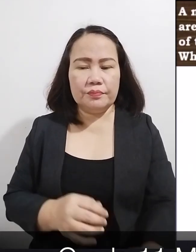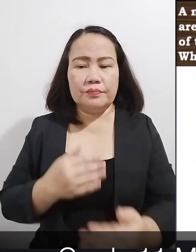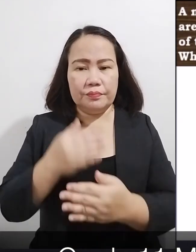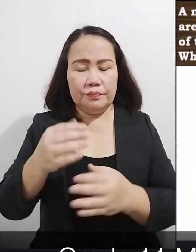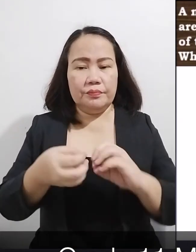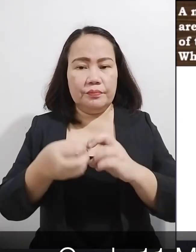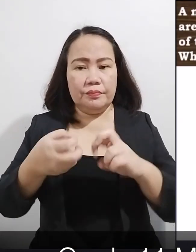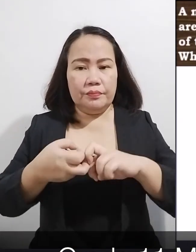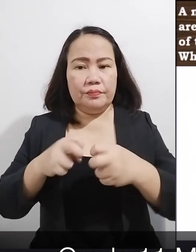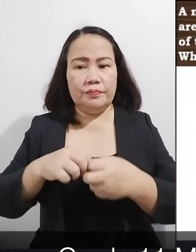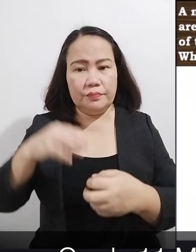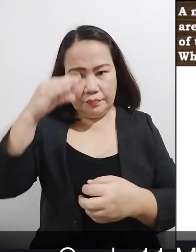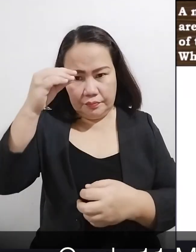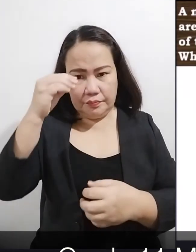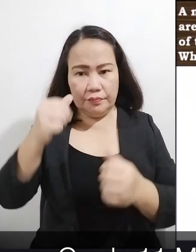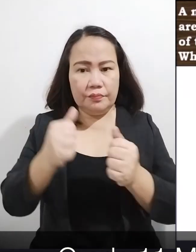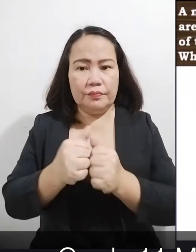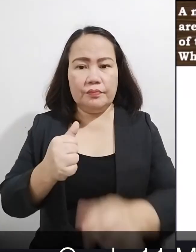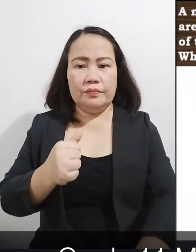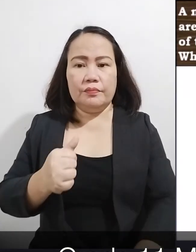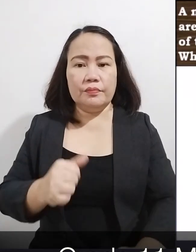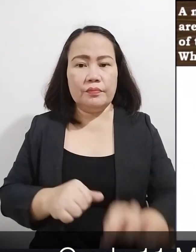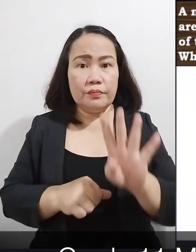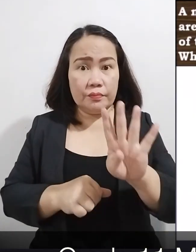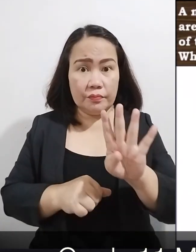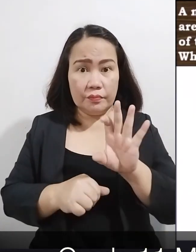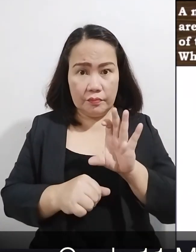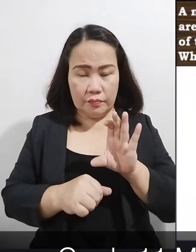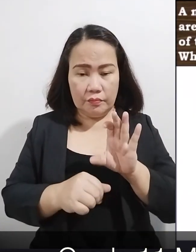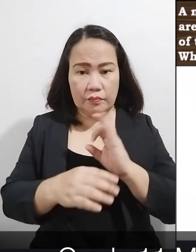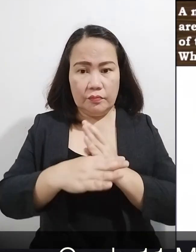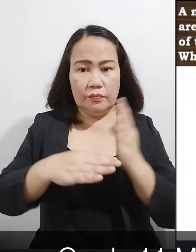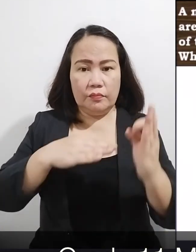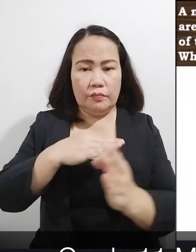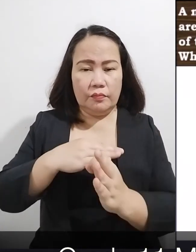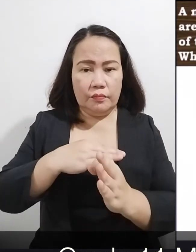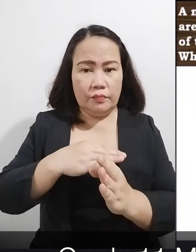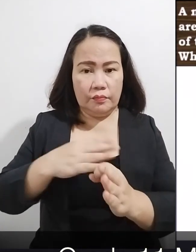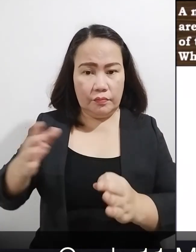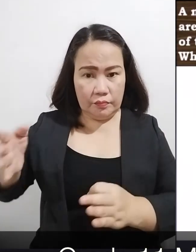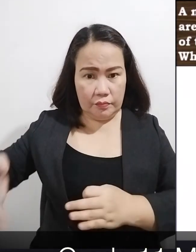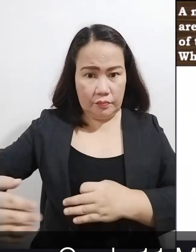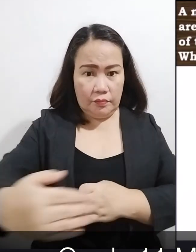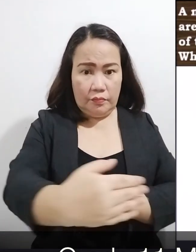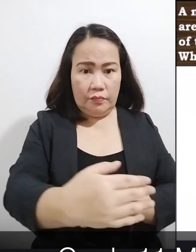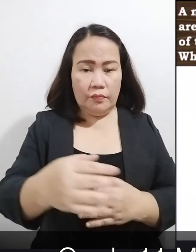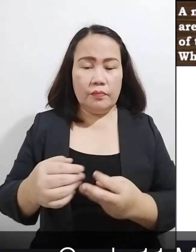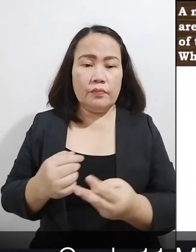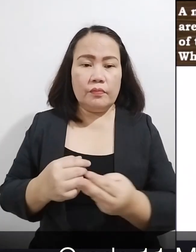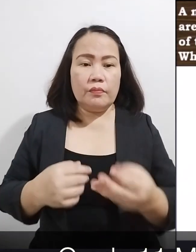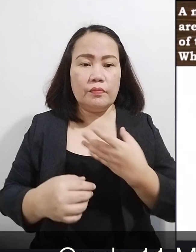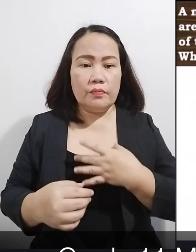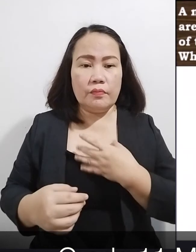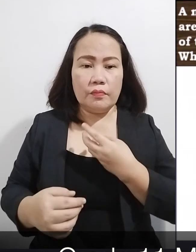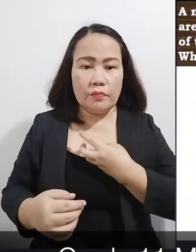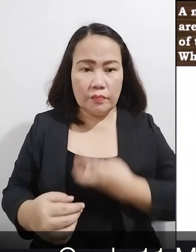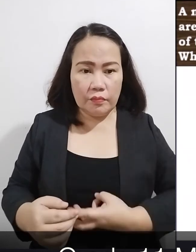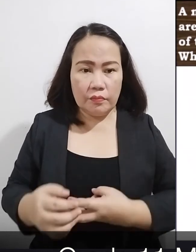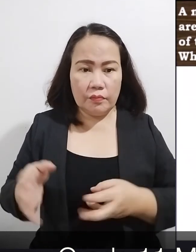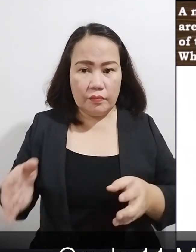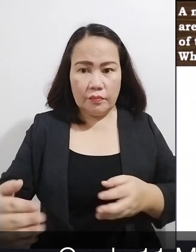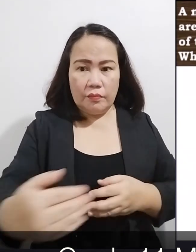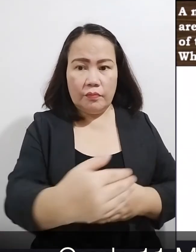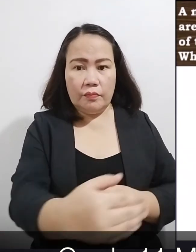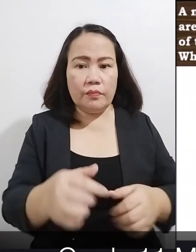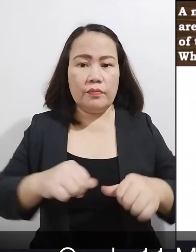A man with 400 feet of fencing material wishes to fence off an area in the shape of a rectangle. What should